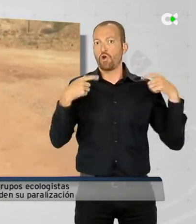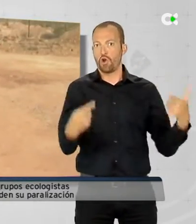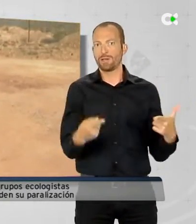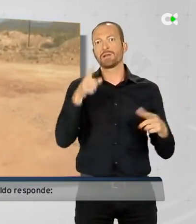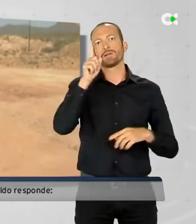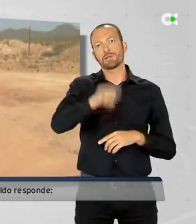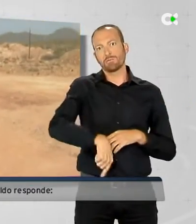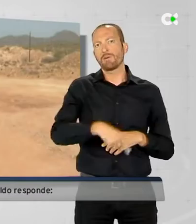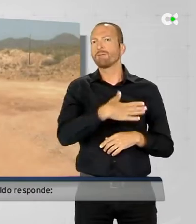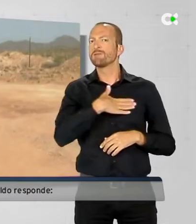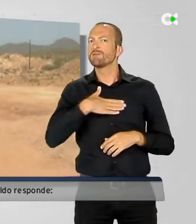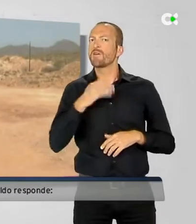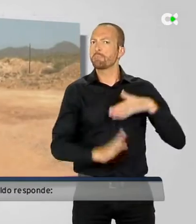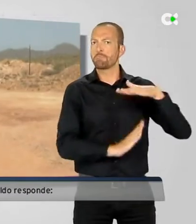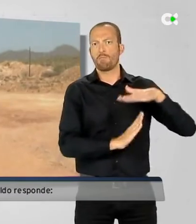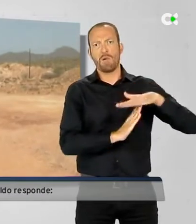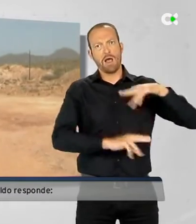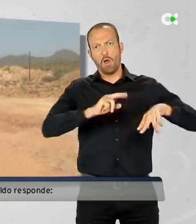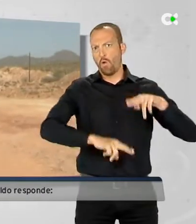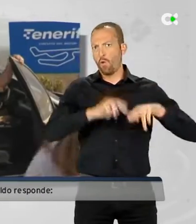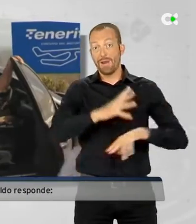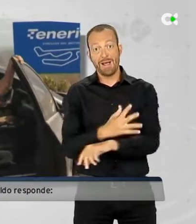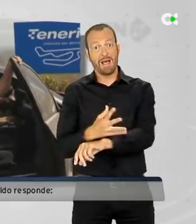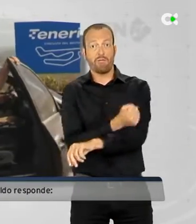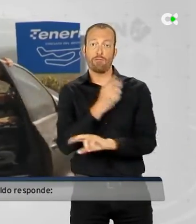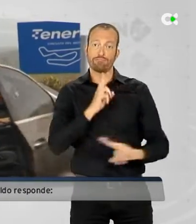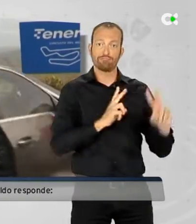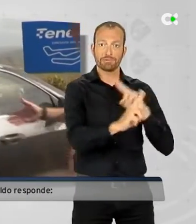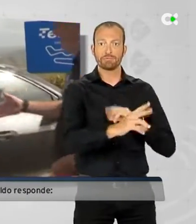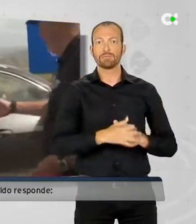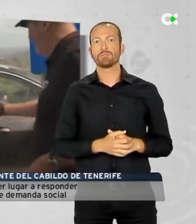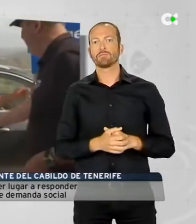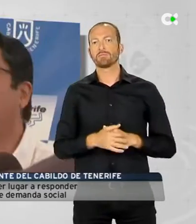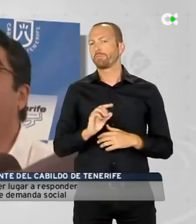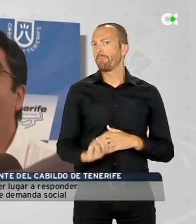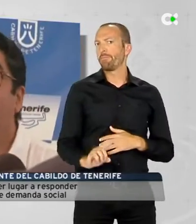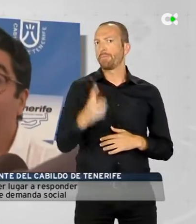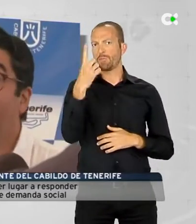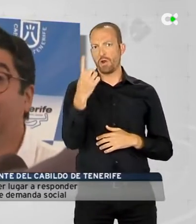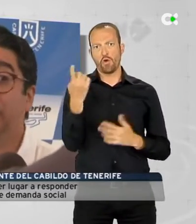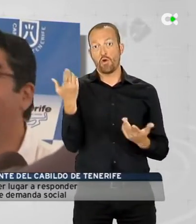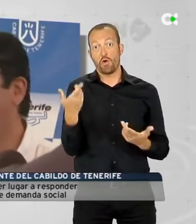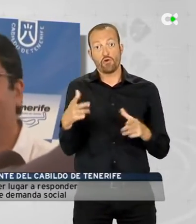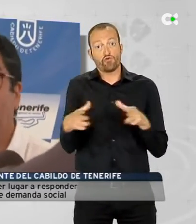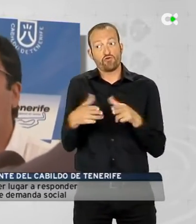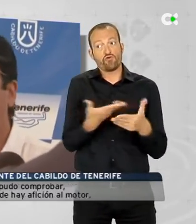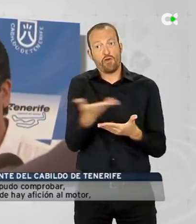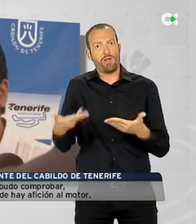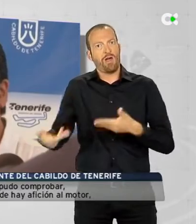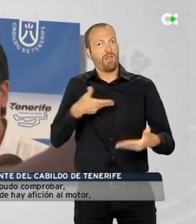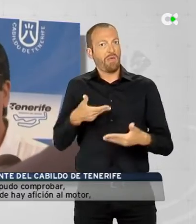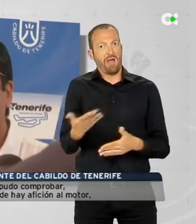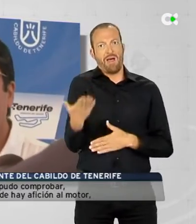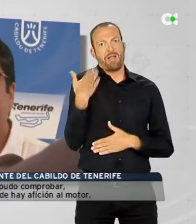y activistas piden su paralización y el Cabildo responde. Vamos en primer lugar a responder a una enorme demanda social y ayer se pudo